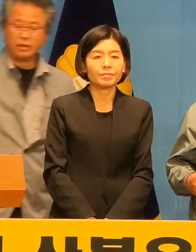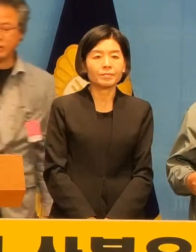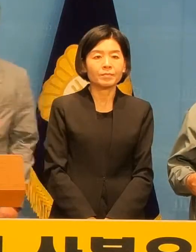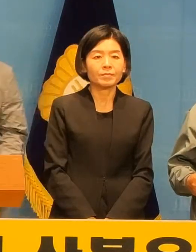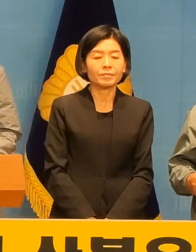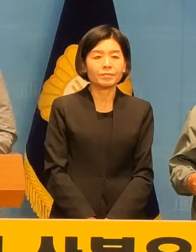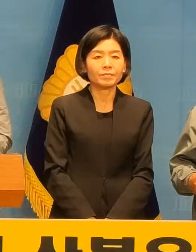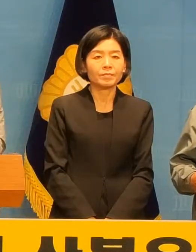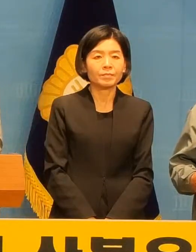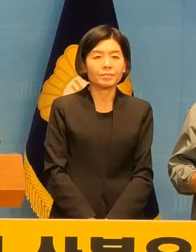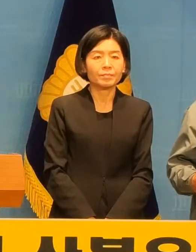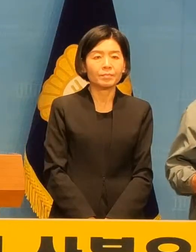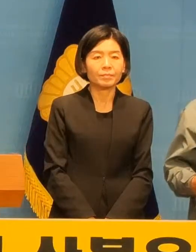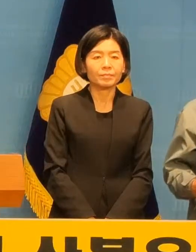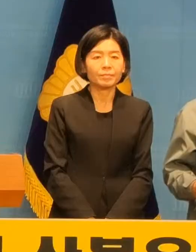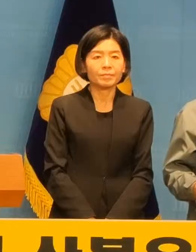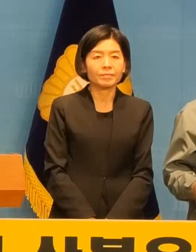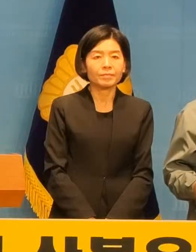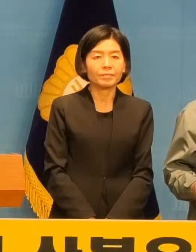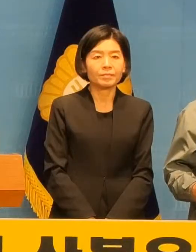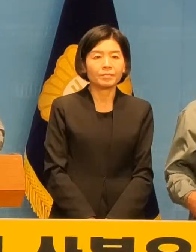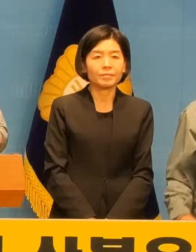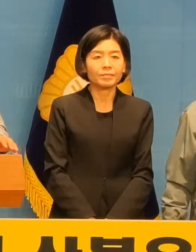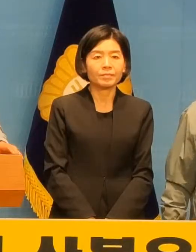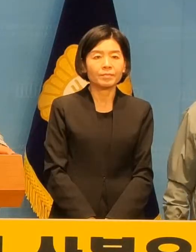예, 알겠습니다.